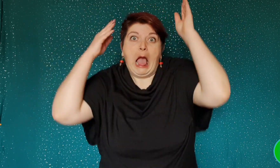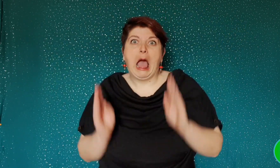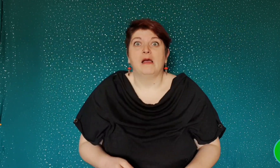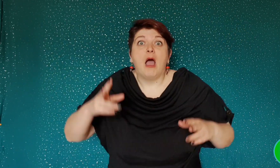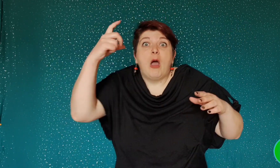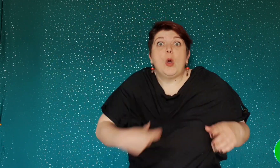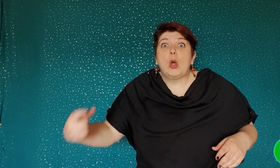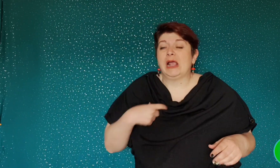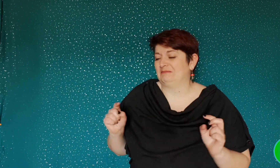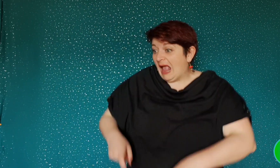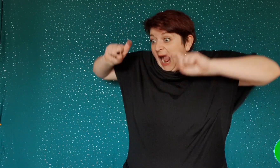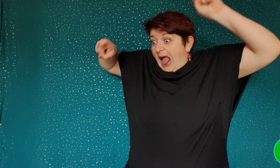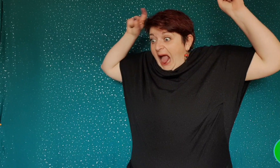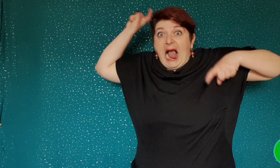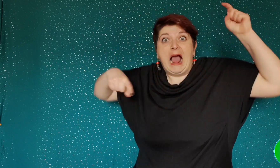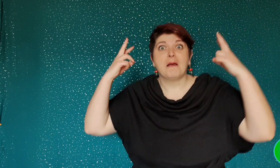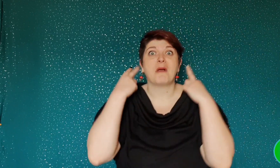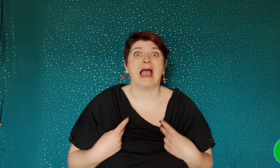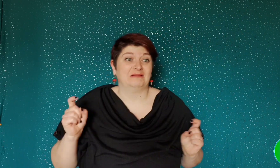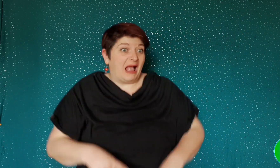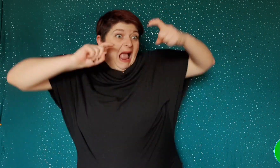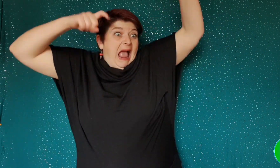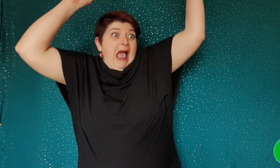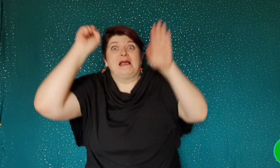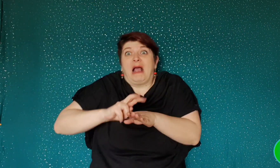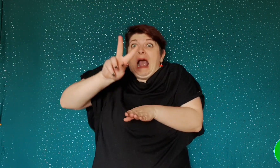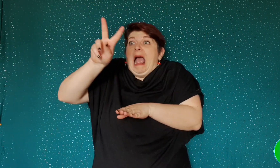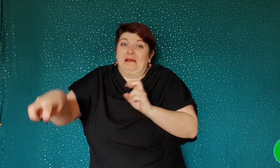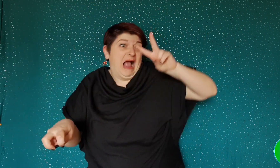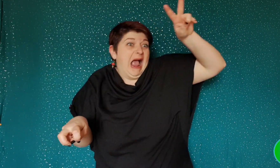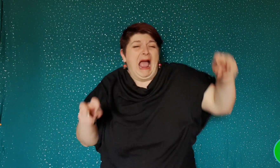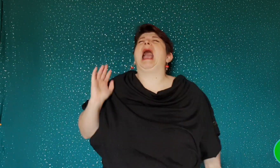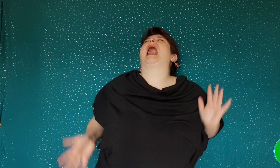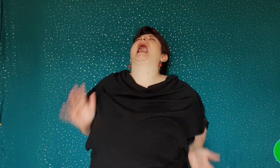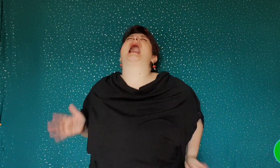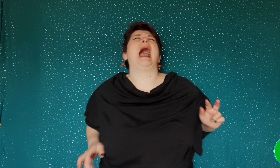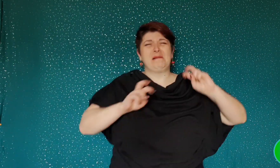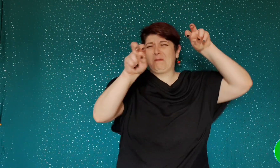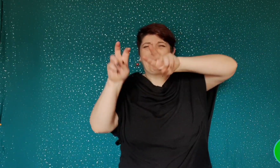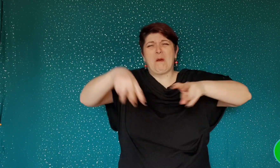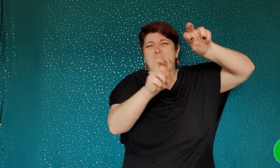Louis marcha sur Léonard, Léonard poussa un hurlement, Marianne se mit à crier, puis tous descendirent en